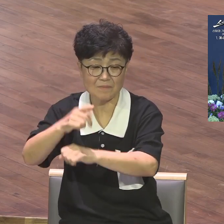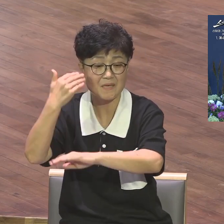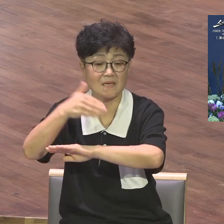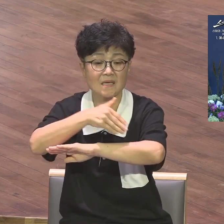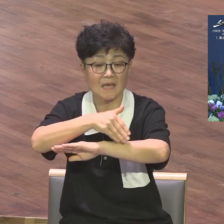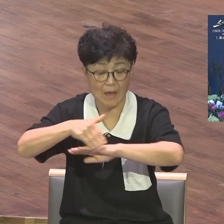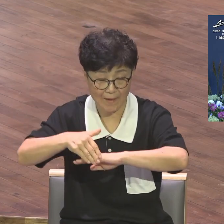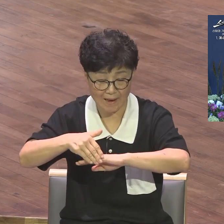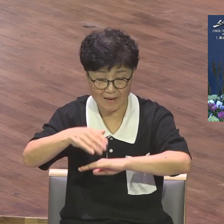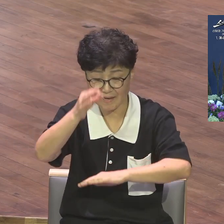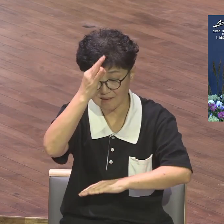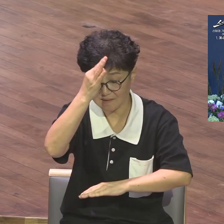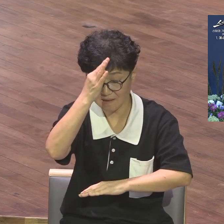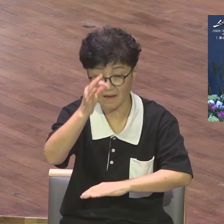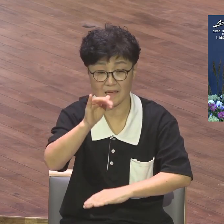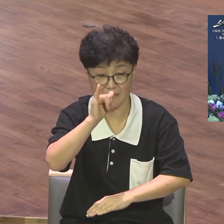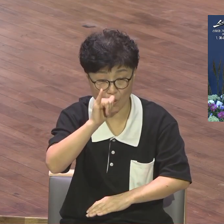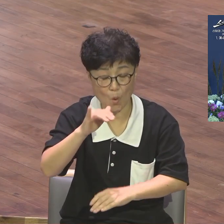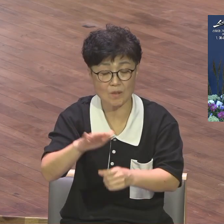재능을 받았으며